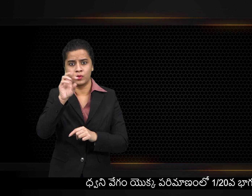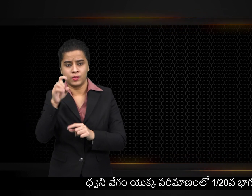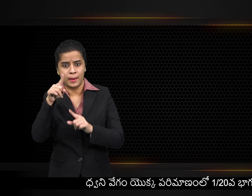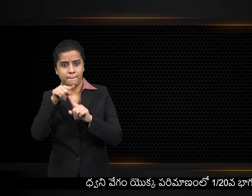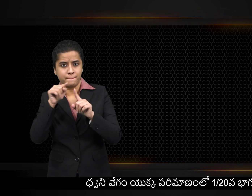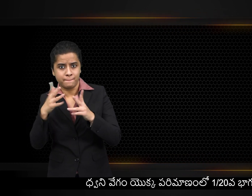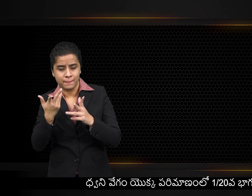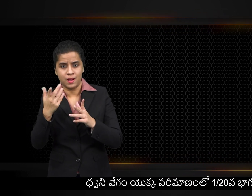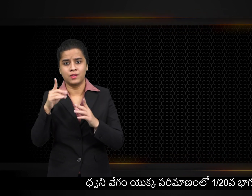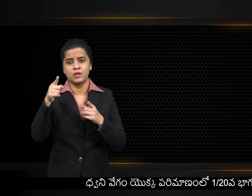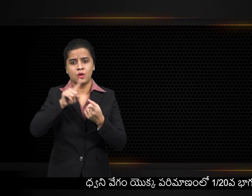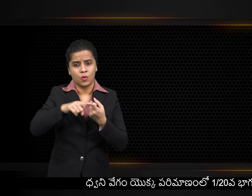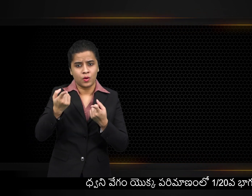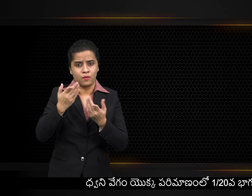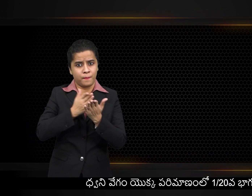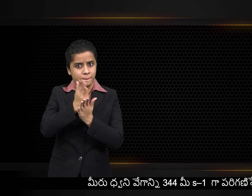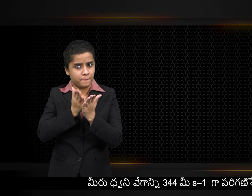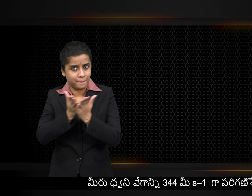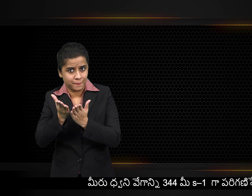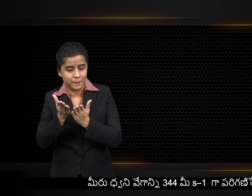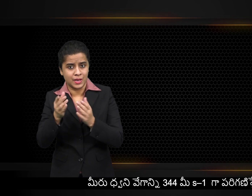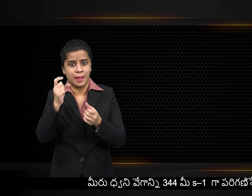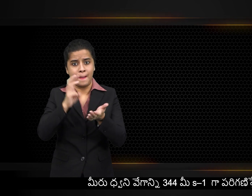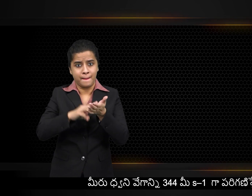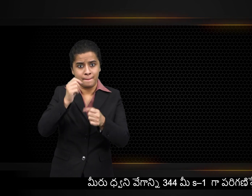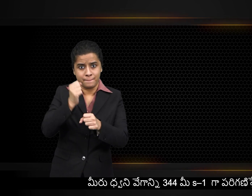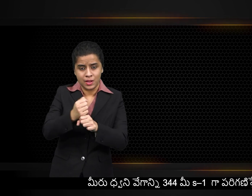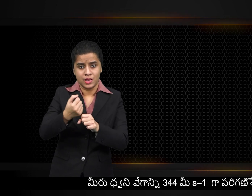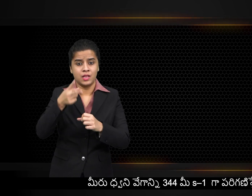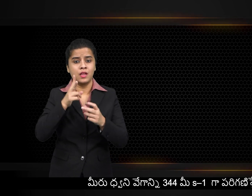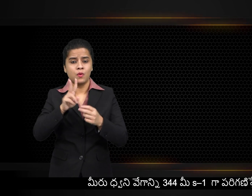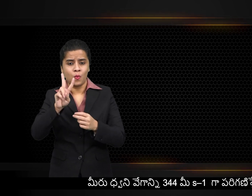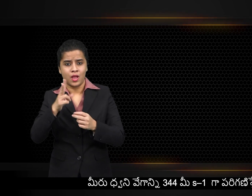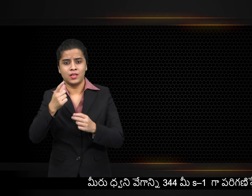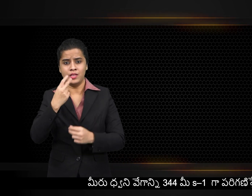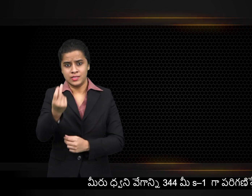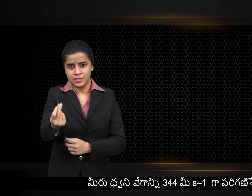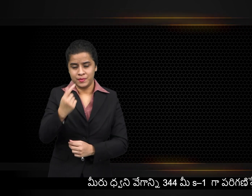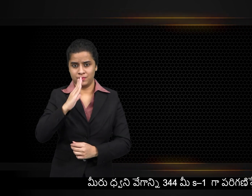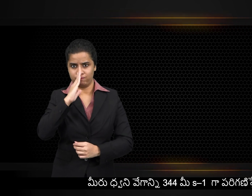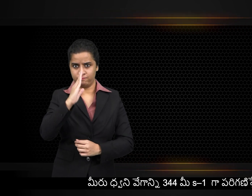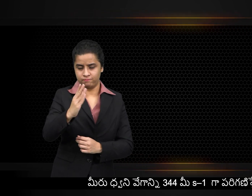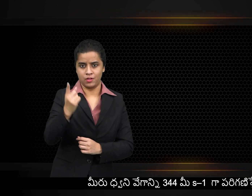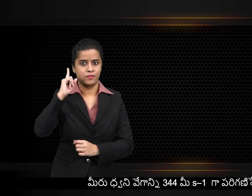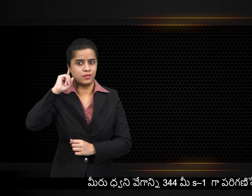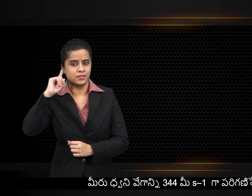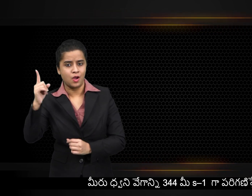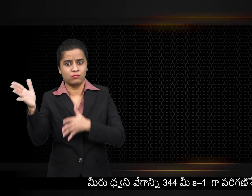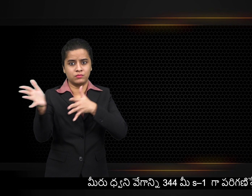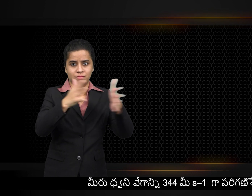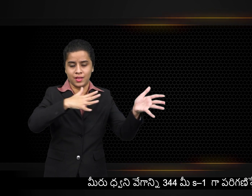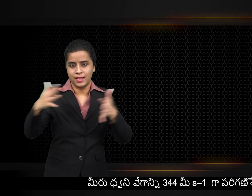పరిమాణంలో 1/20వ భాగం. మీరు ధ్వని వేగాన్ని 344 మీటర్స్ పర్